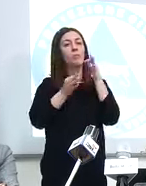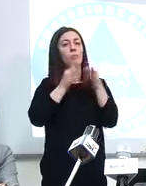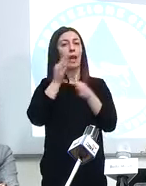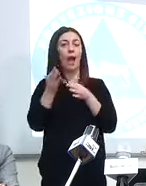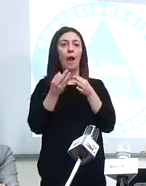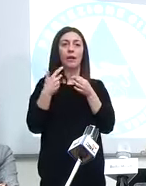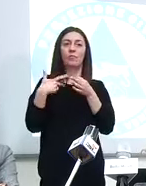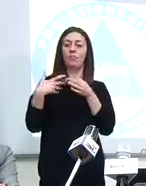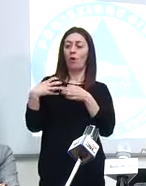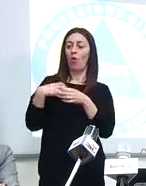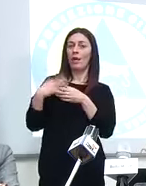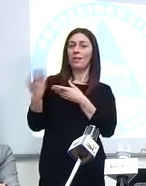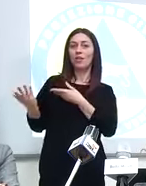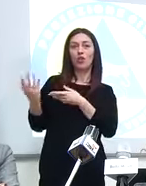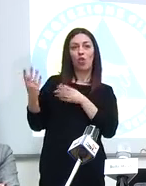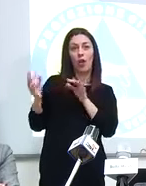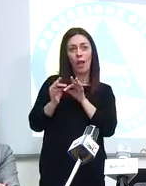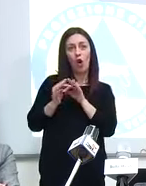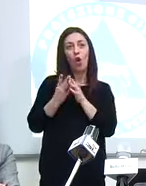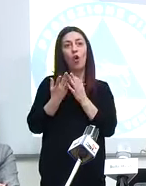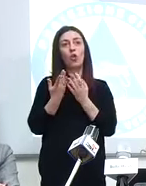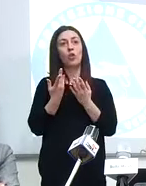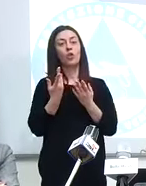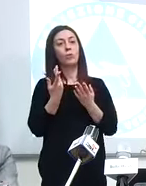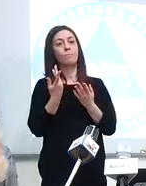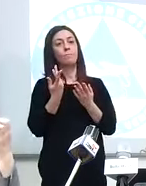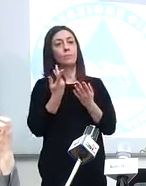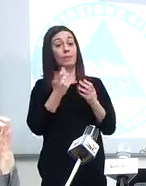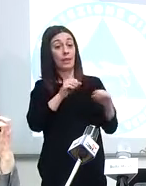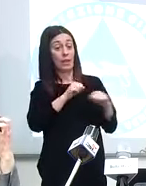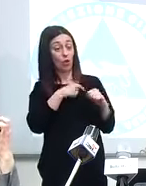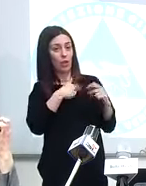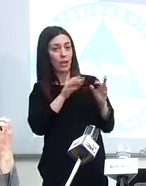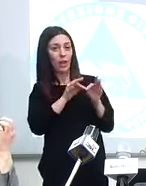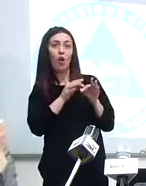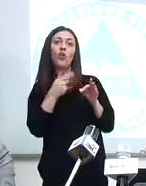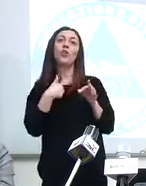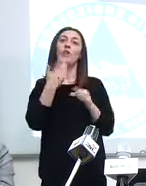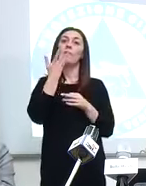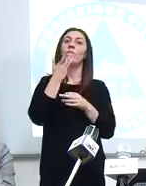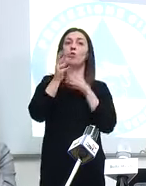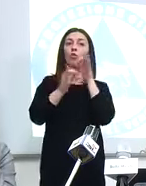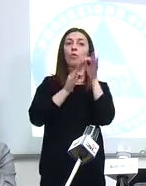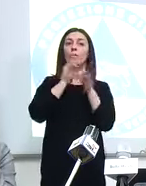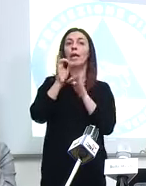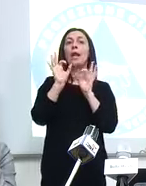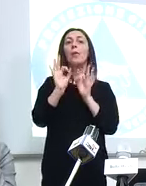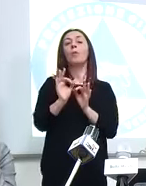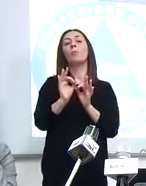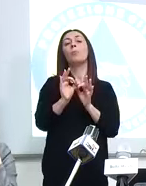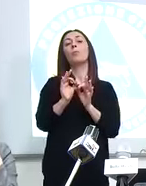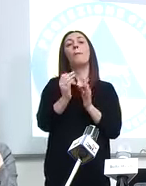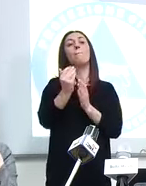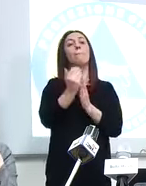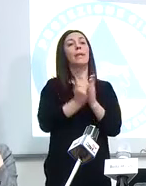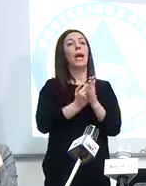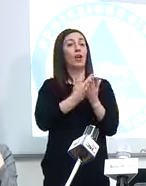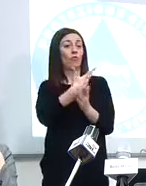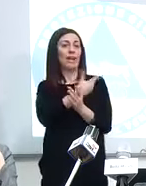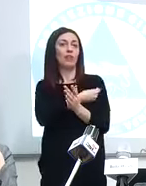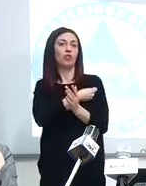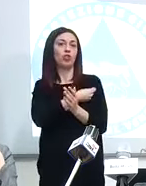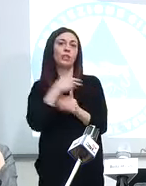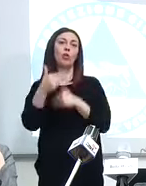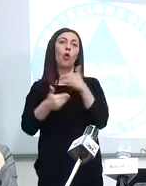l'assessore e col direttore, quello che è l'andamento del piano vaccino, del piano